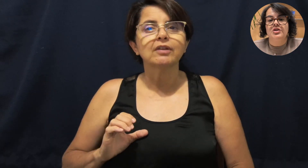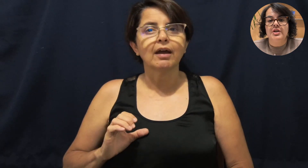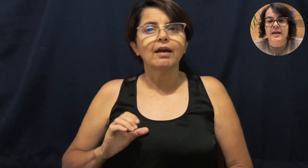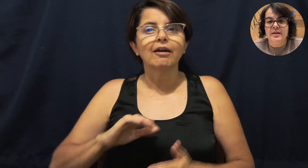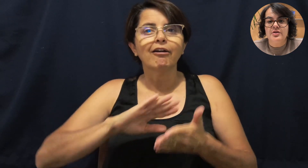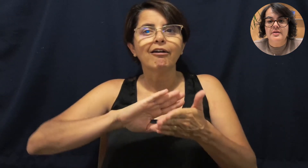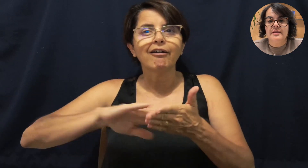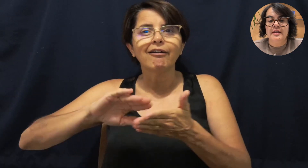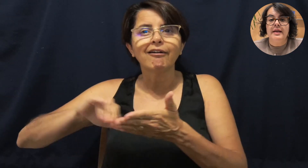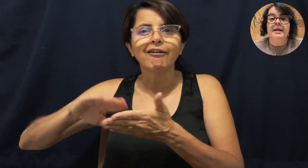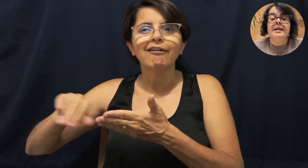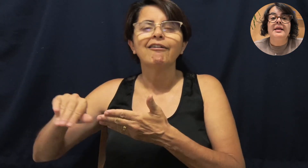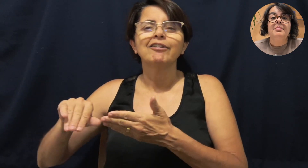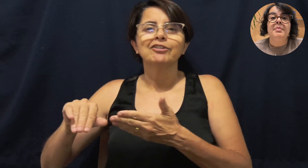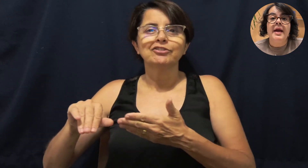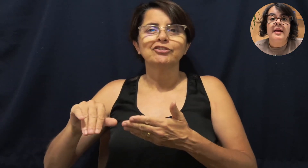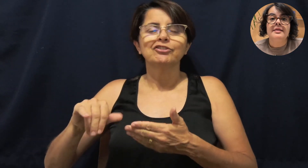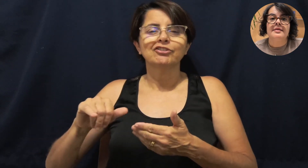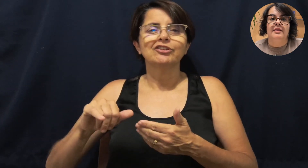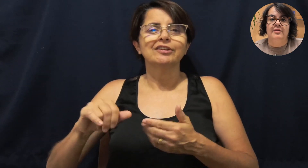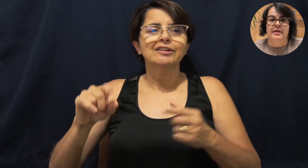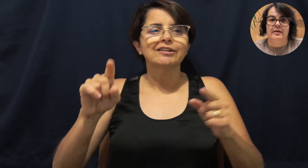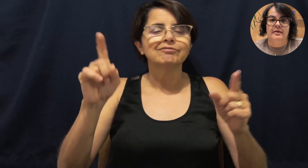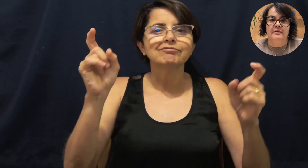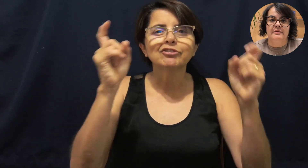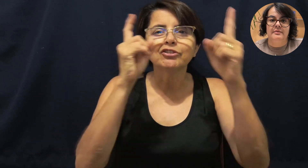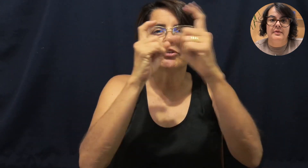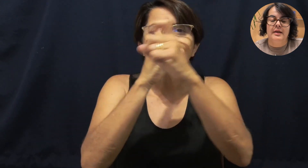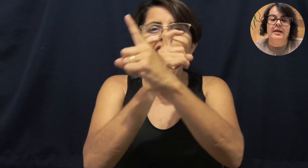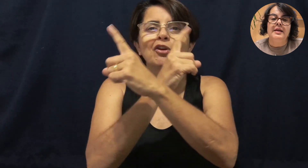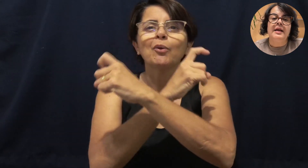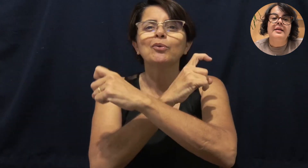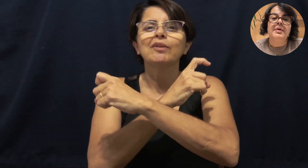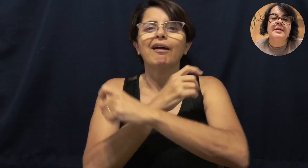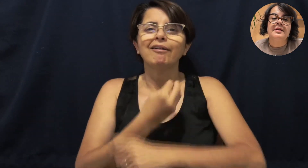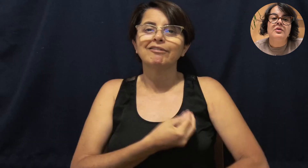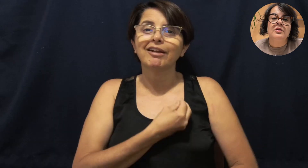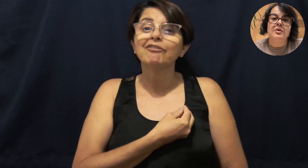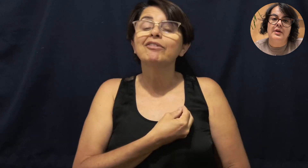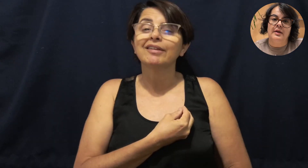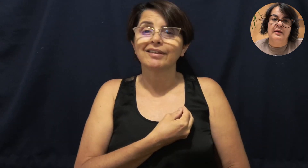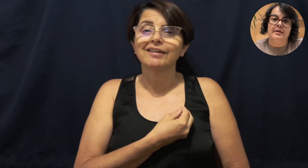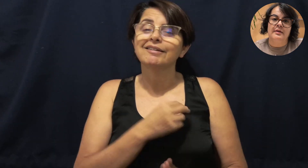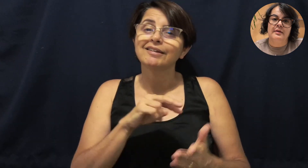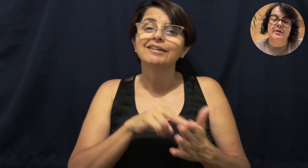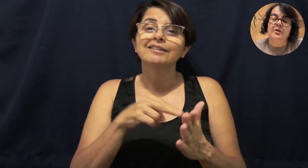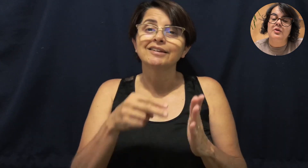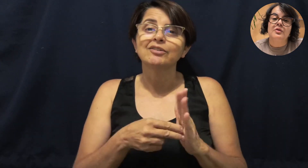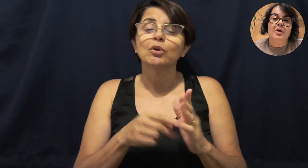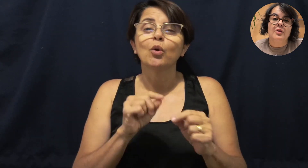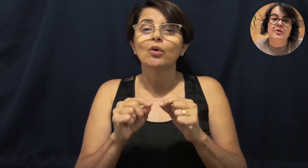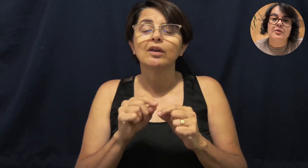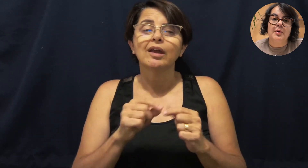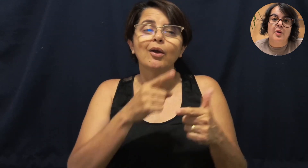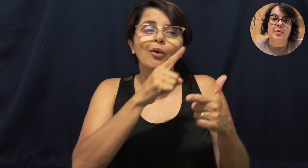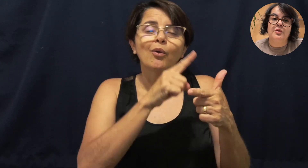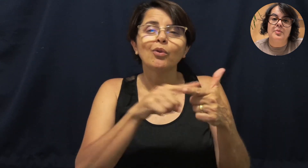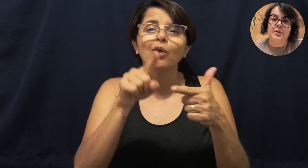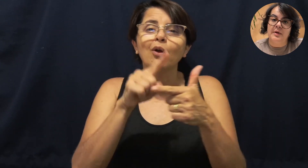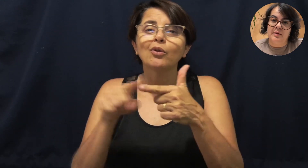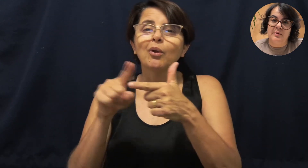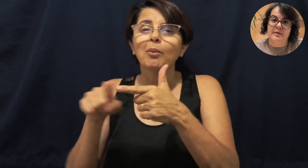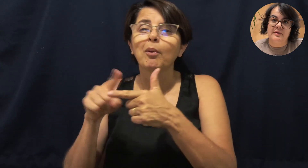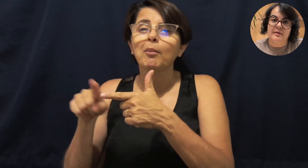das enchentes e intempéries da vida, que nada mais são do que o quê? Do que os nossos